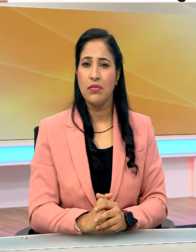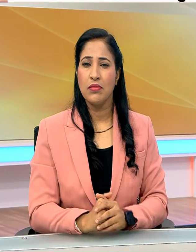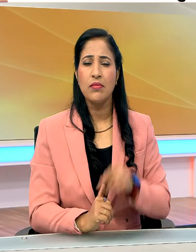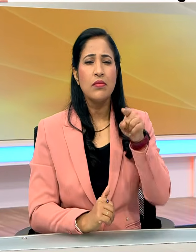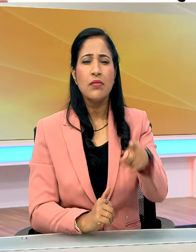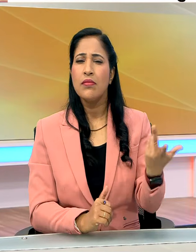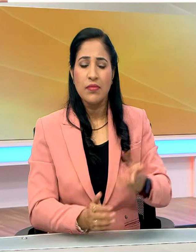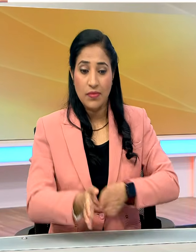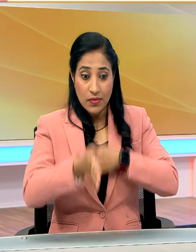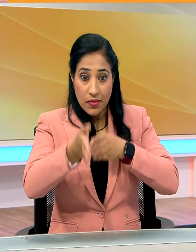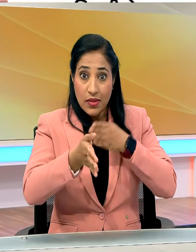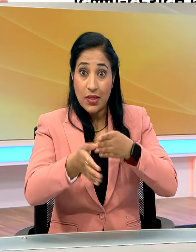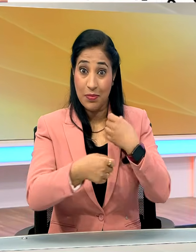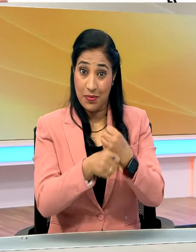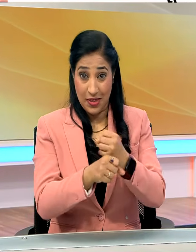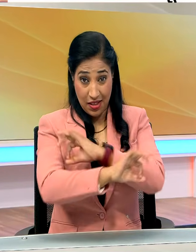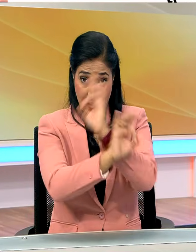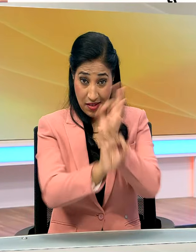यह एक्सप्रेसवे बनने से